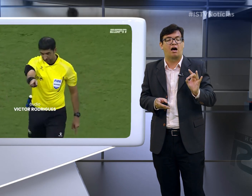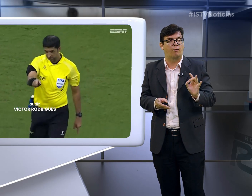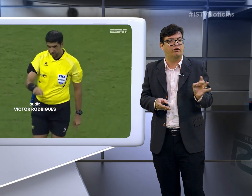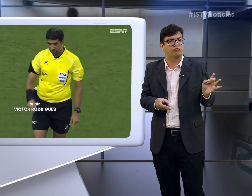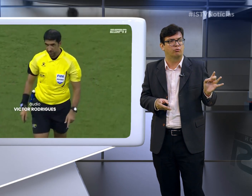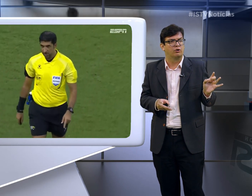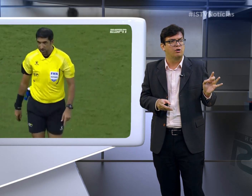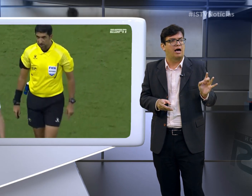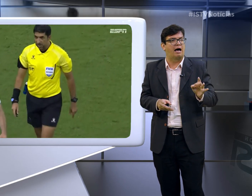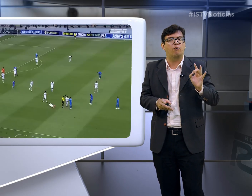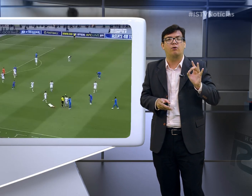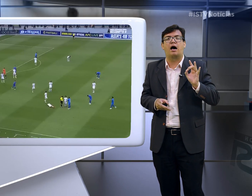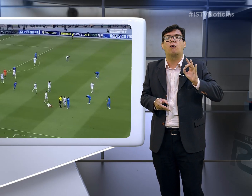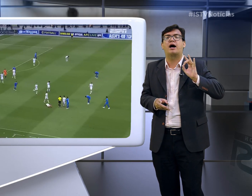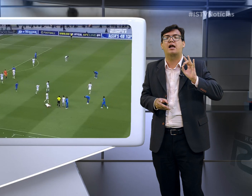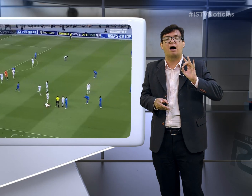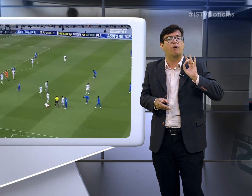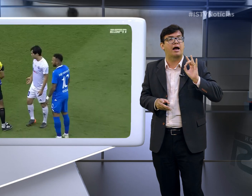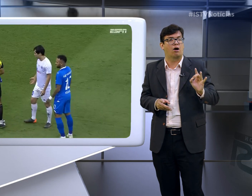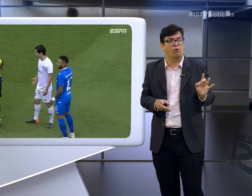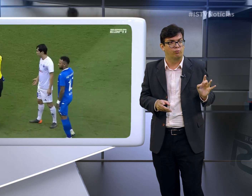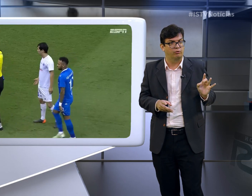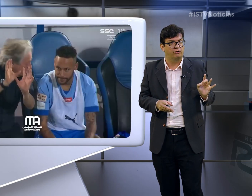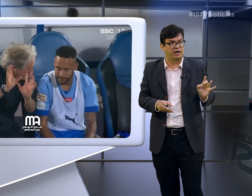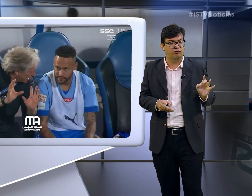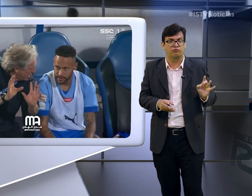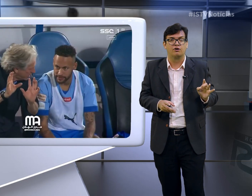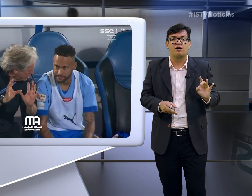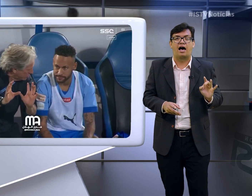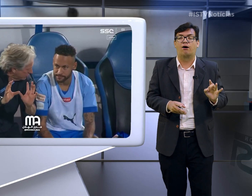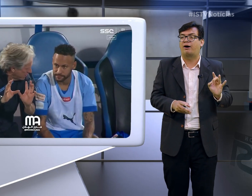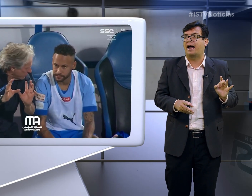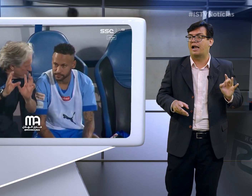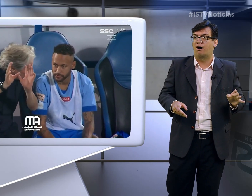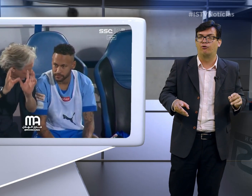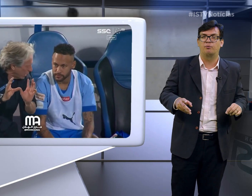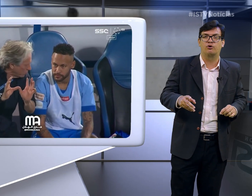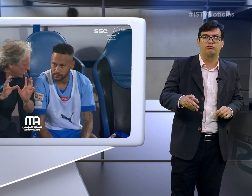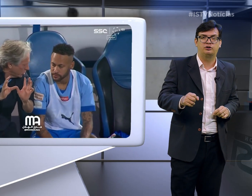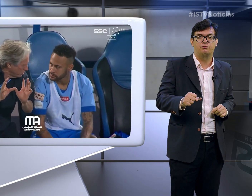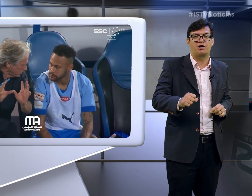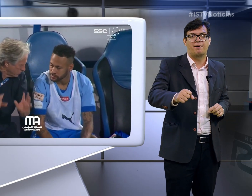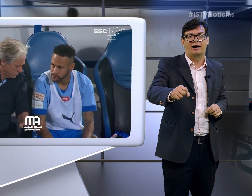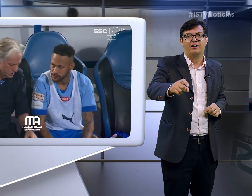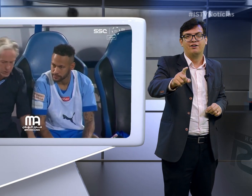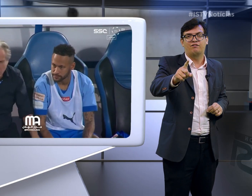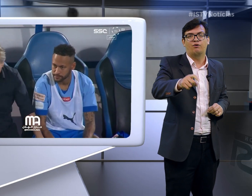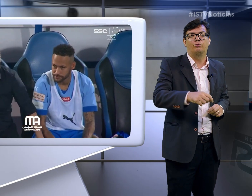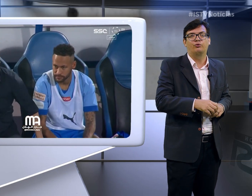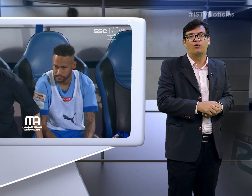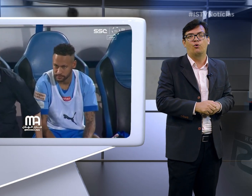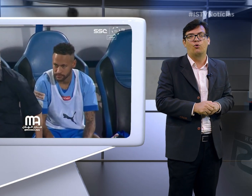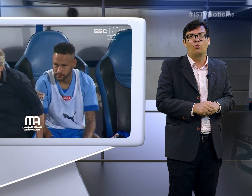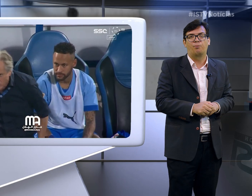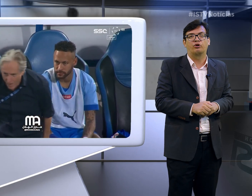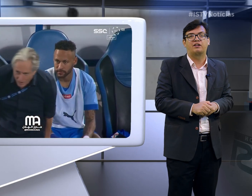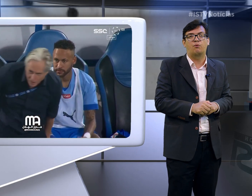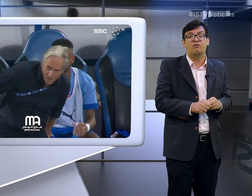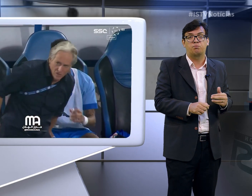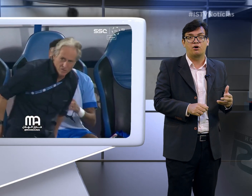Al-Hilal, é isso? Al-Hilal, é isso? Al-Hilal, o nome do novo time do Neymar. Segundo o portal